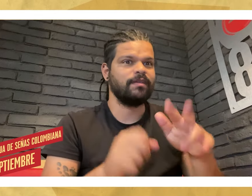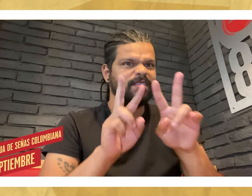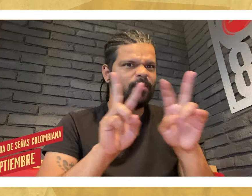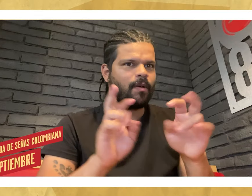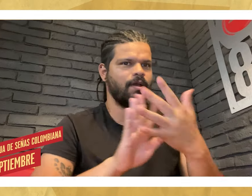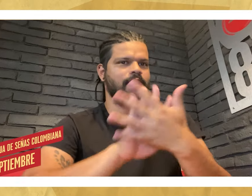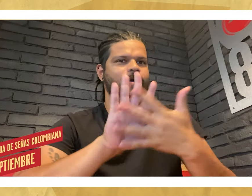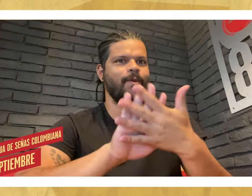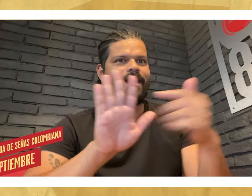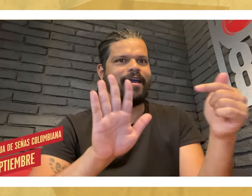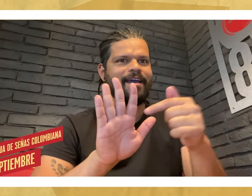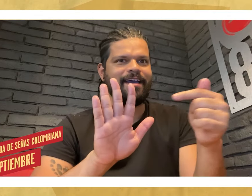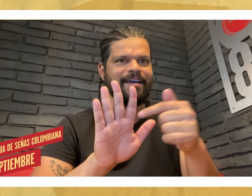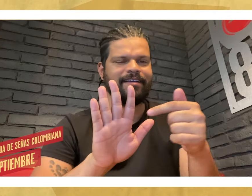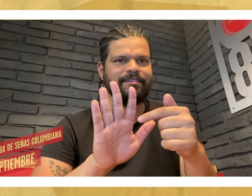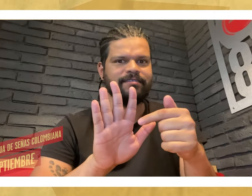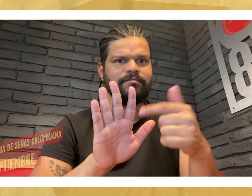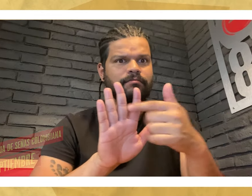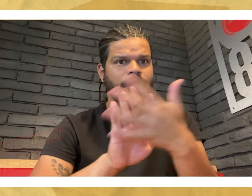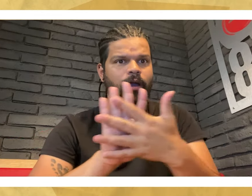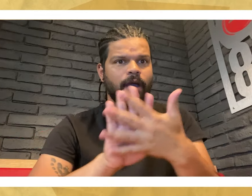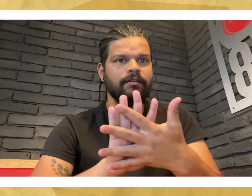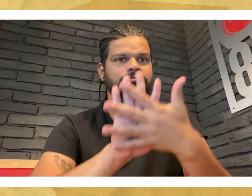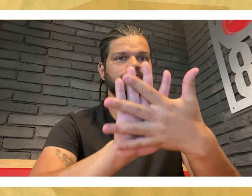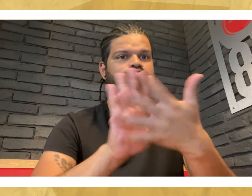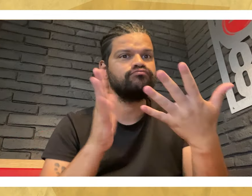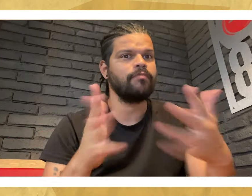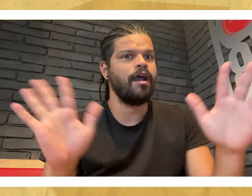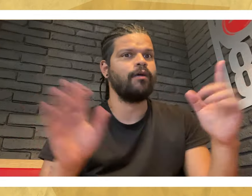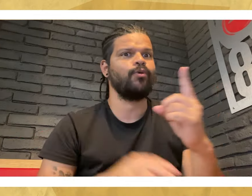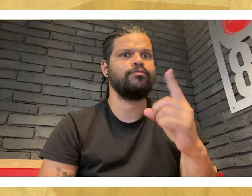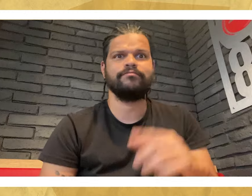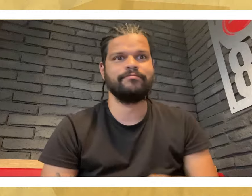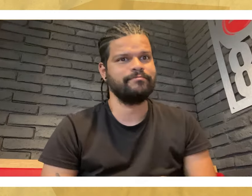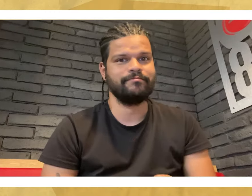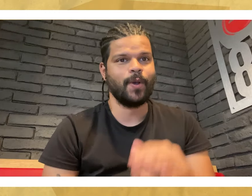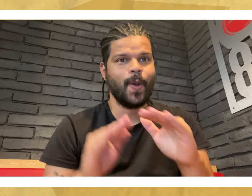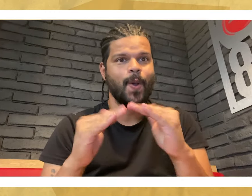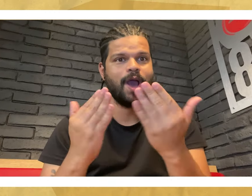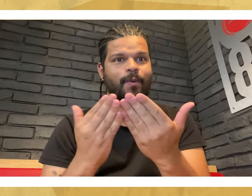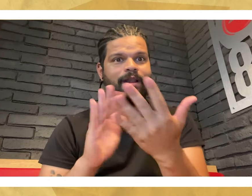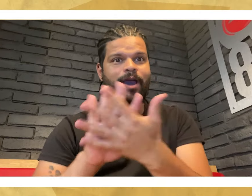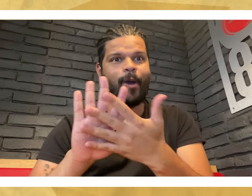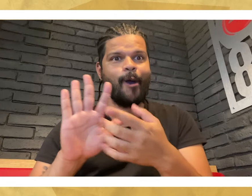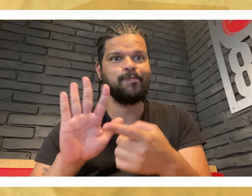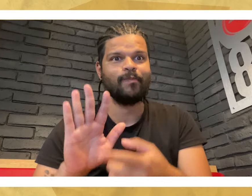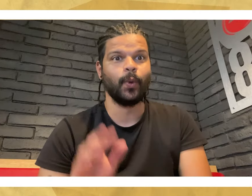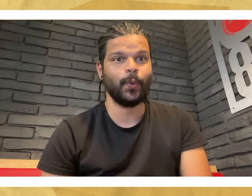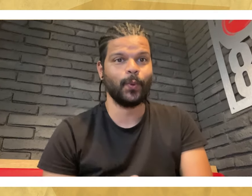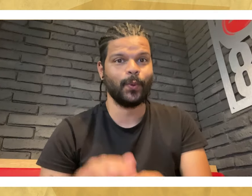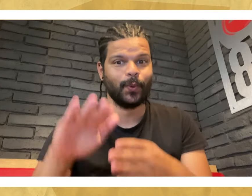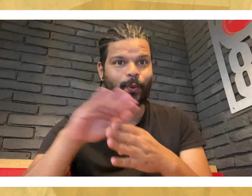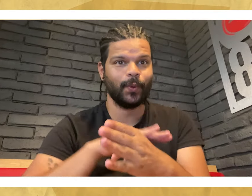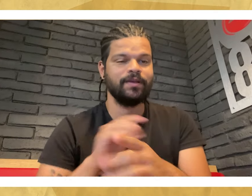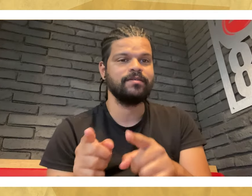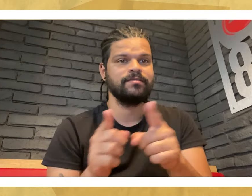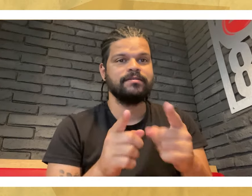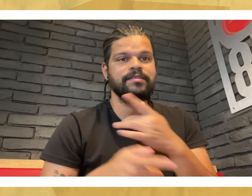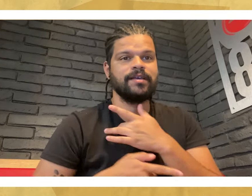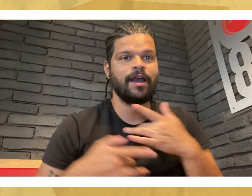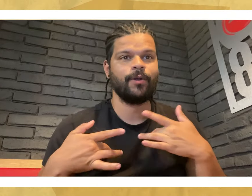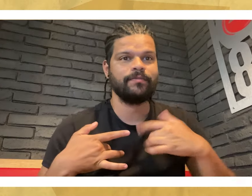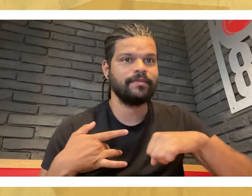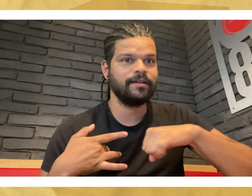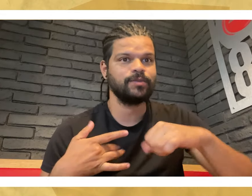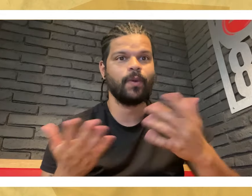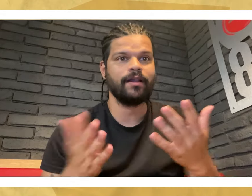reconocimiento a la lengua de señas pero no solamente con mostrarla es visibilizar en el acceso a la